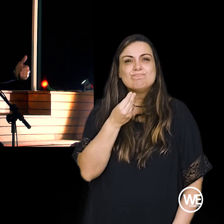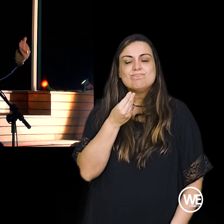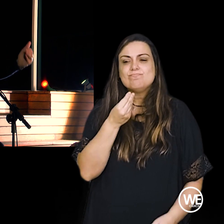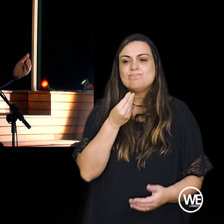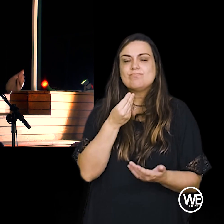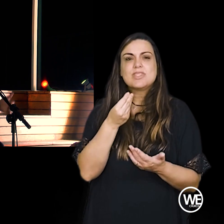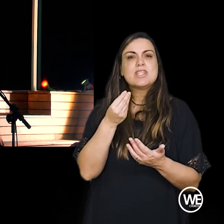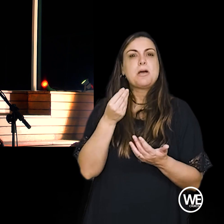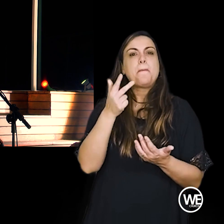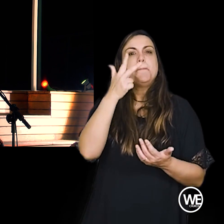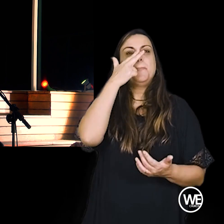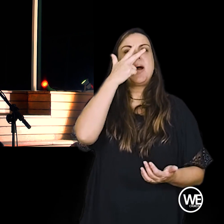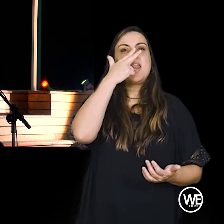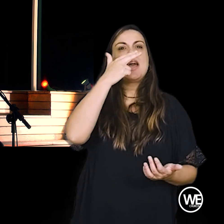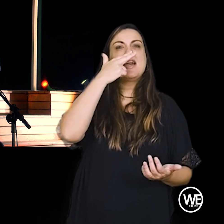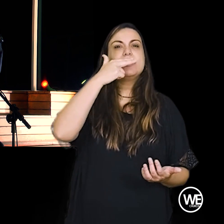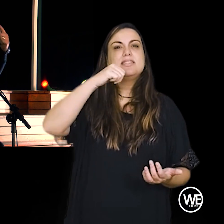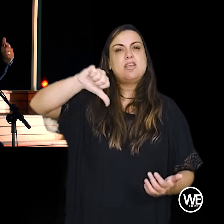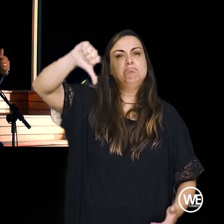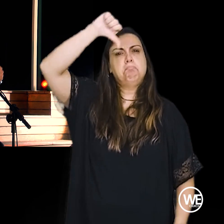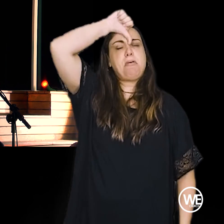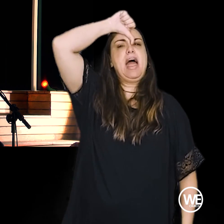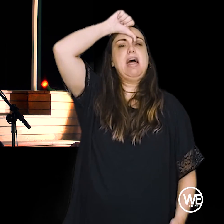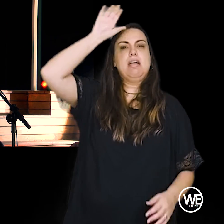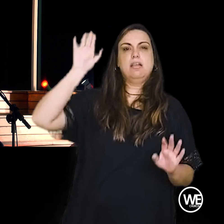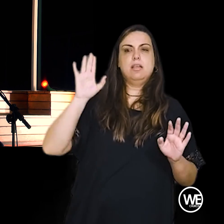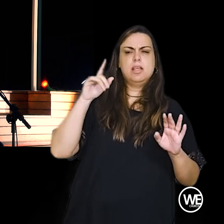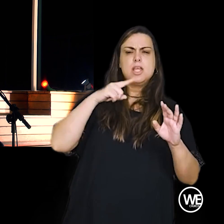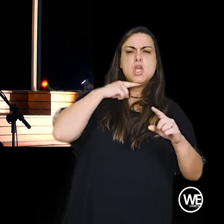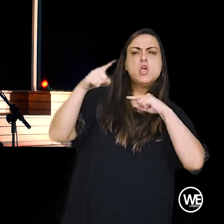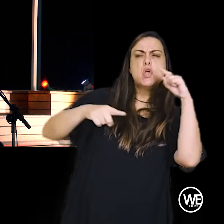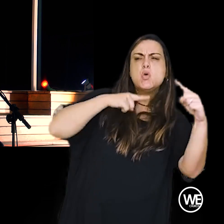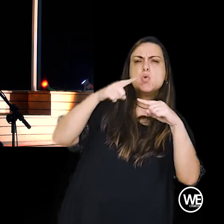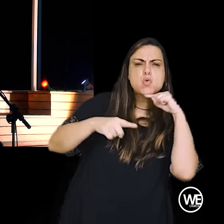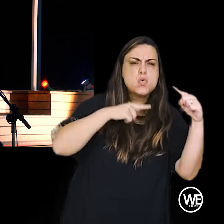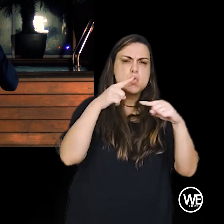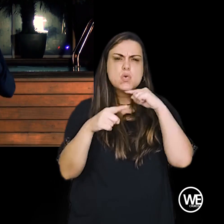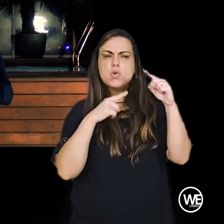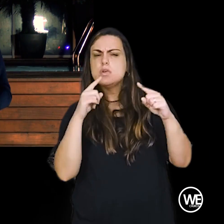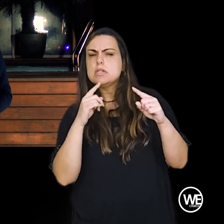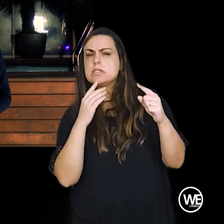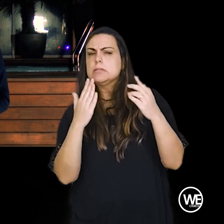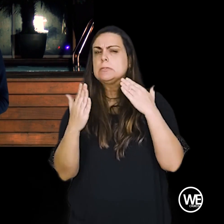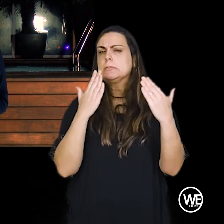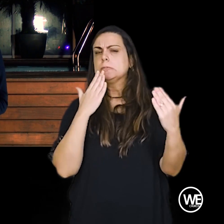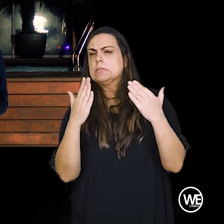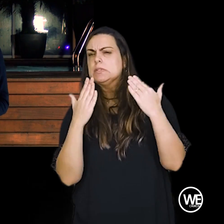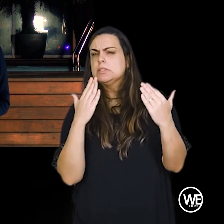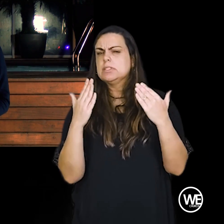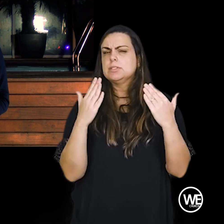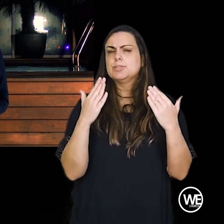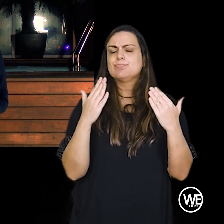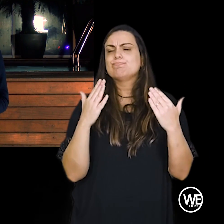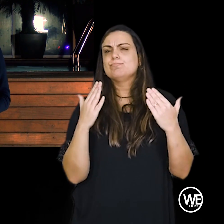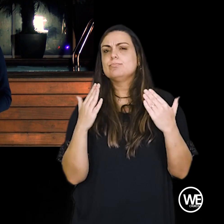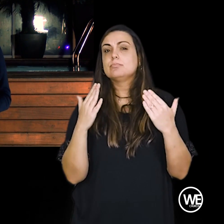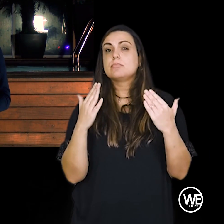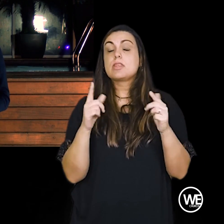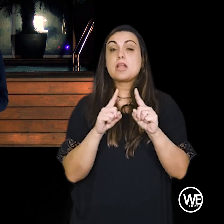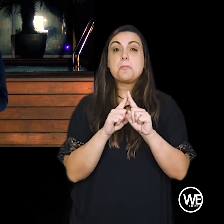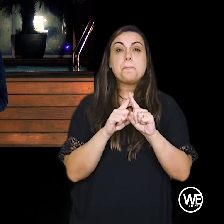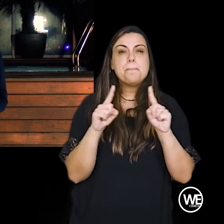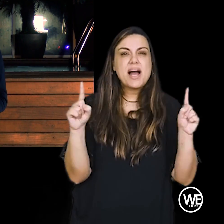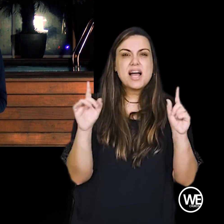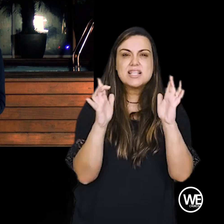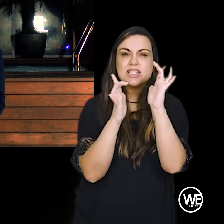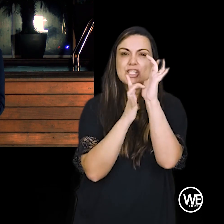simplesmente pelo estereótipo, duvidando, questionando, pensando duas vezes se eu tinha que dar espaço ou não.